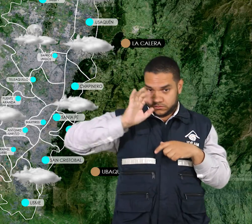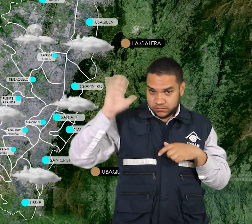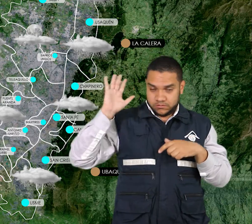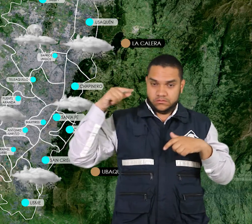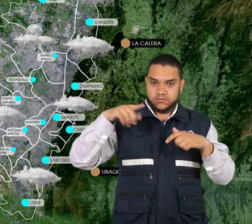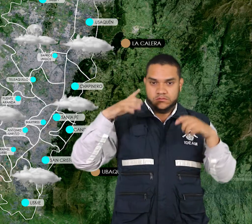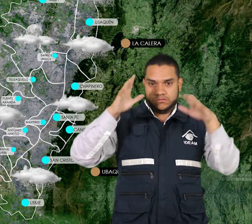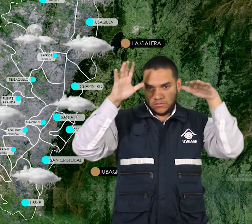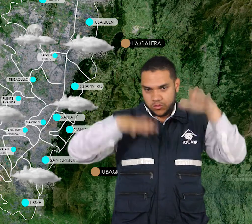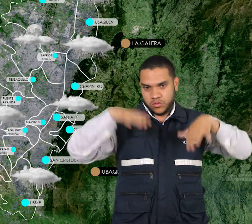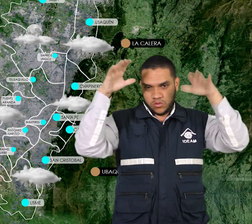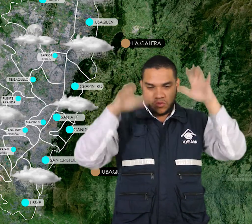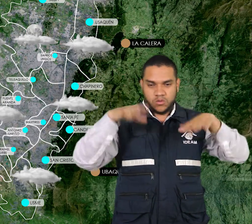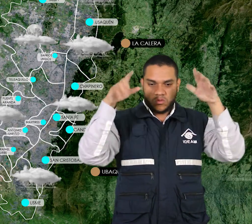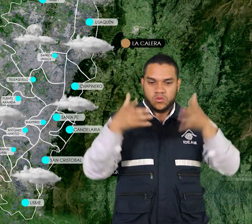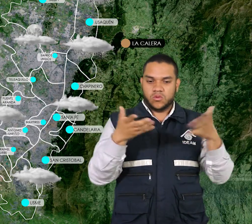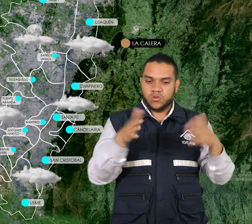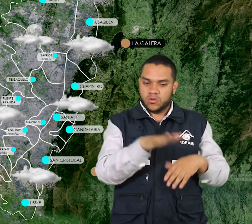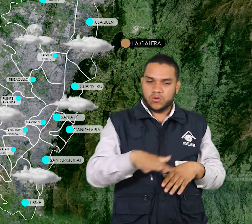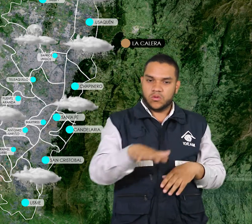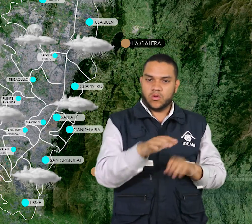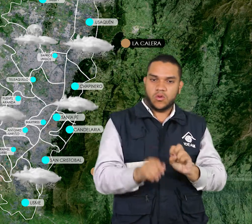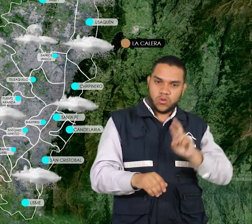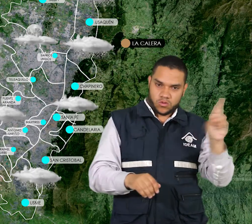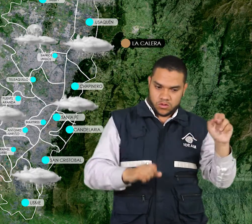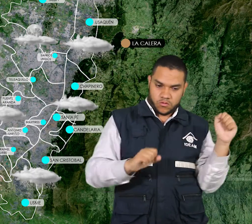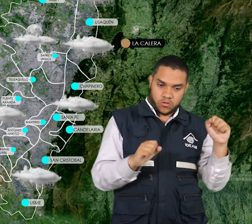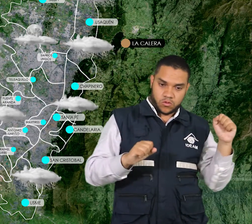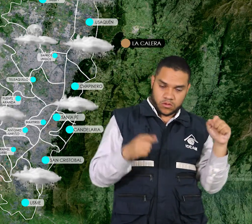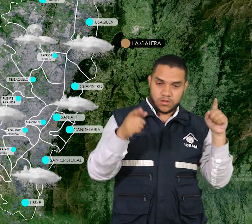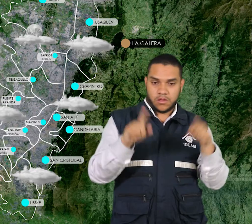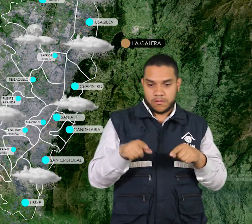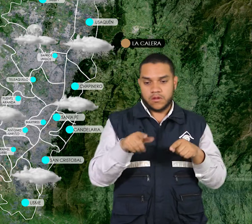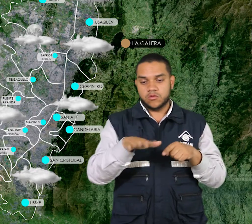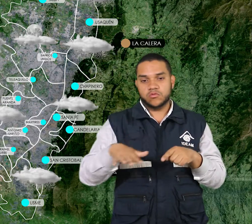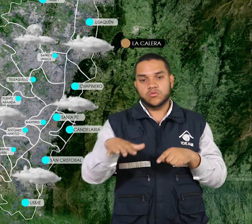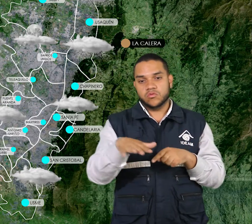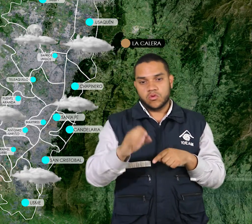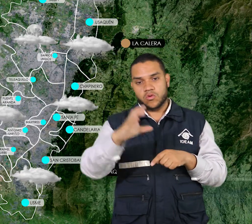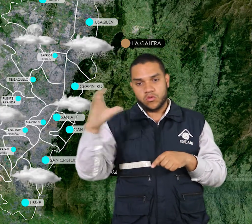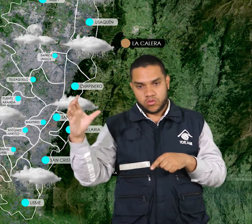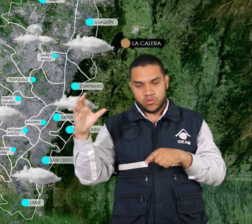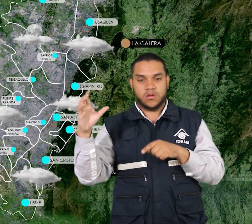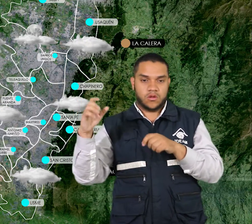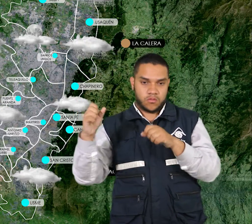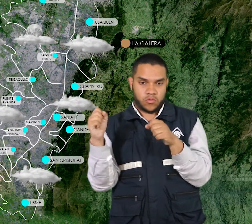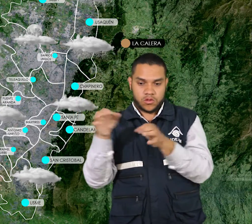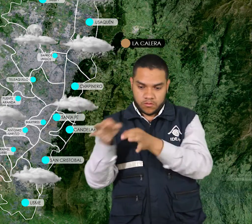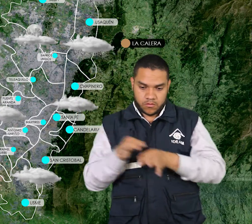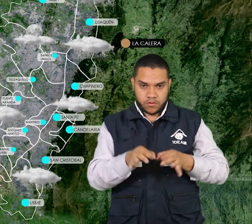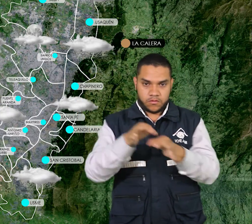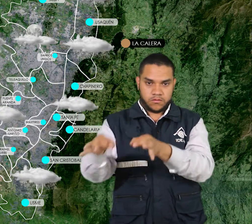probabilidad de que se registran algunas precipitaciones sobre la parte oriental de la ciudad y en algunas zonas del occidente